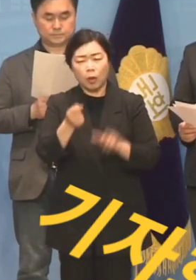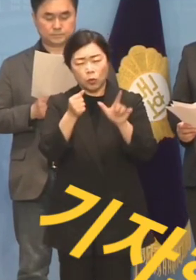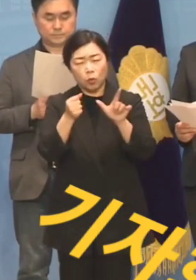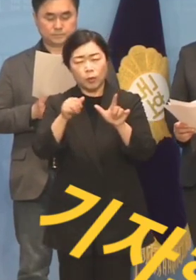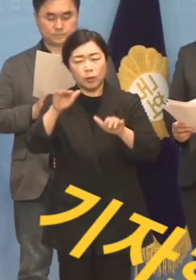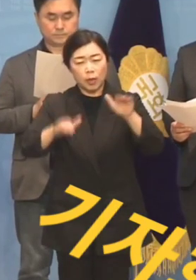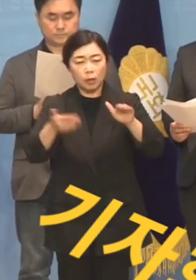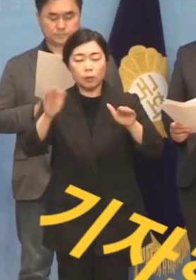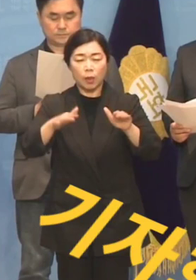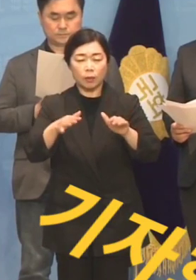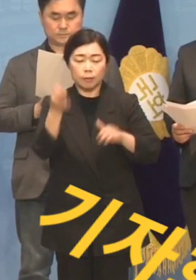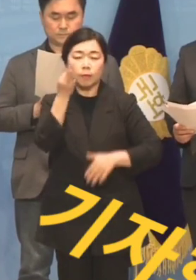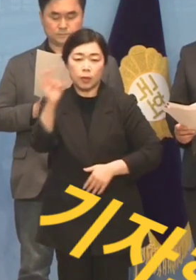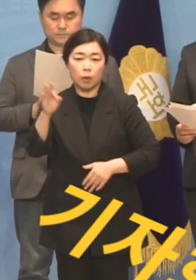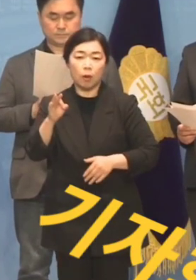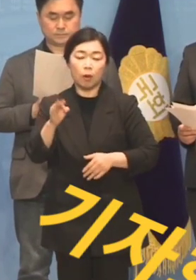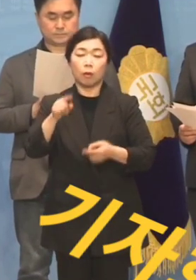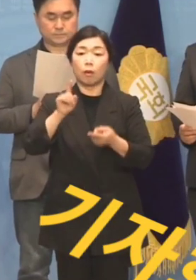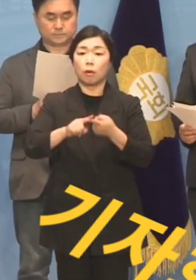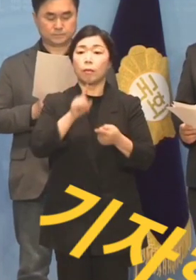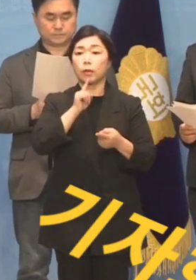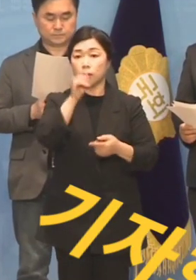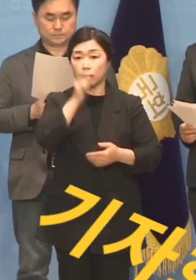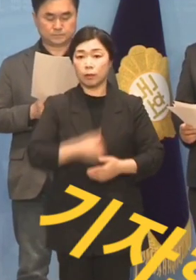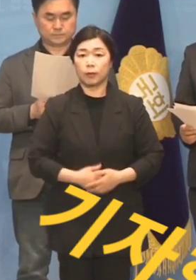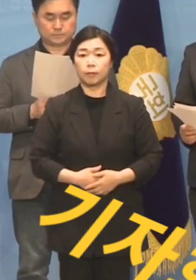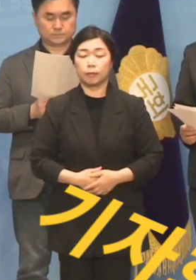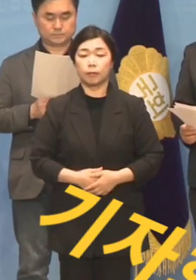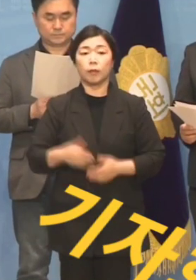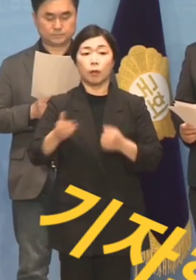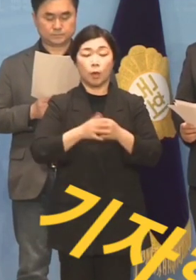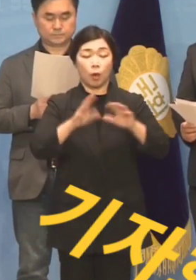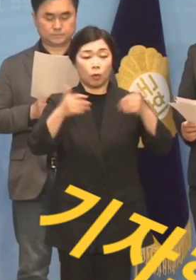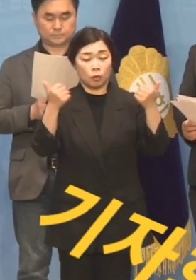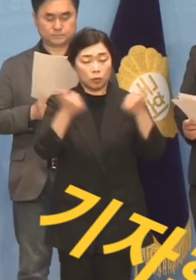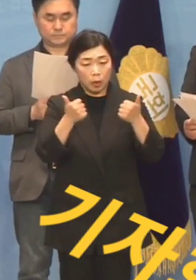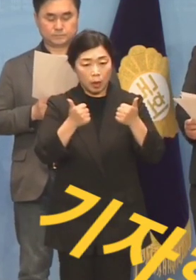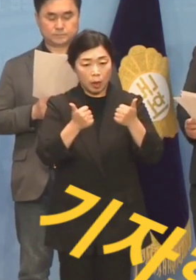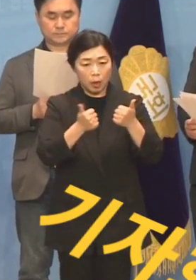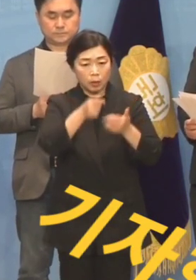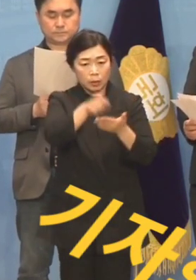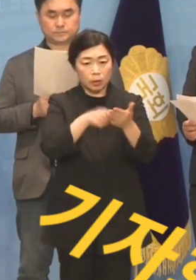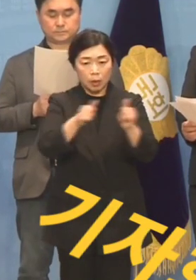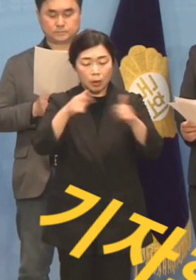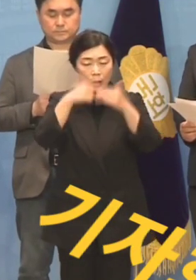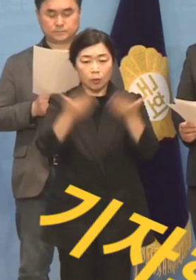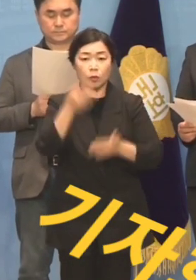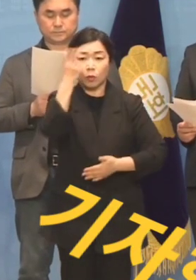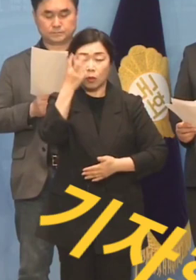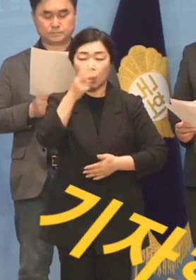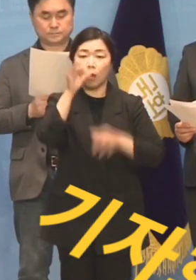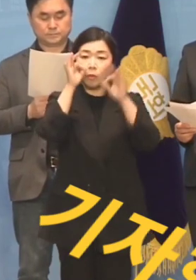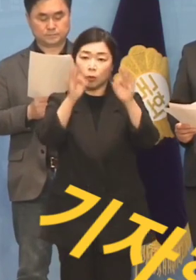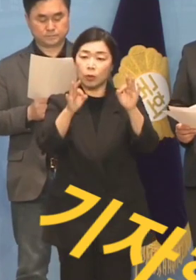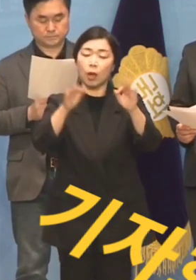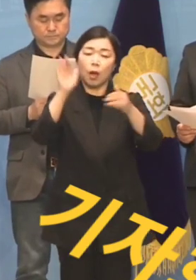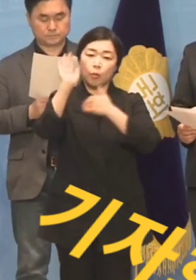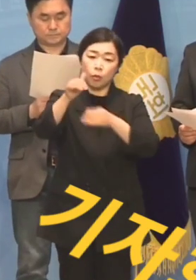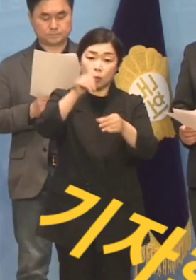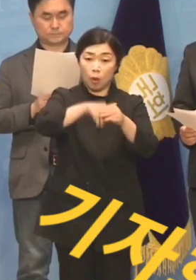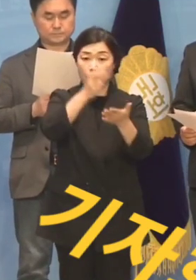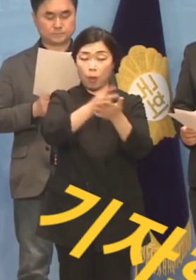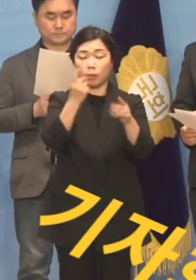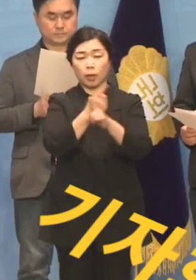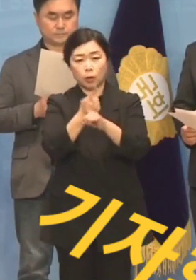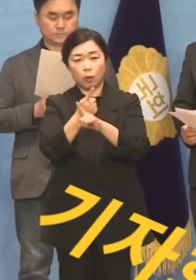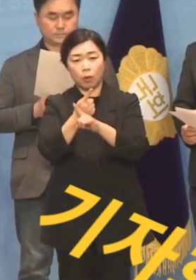차이는 수렴하겠습니다. 국회 전원위 토론을 지켜본 국회 출입기자단 대상 여론조사 결과도 향후 선거법 개정